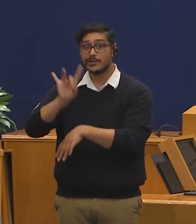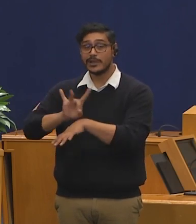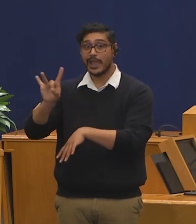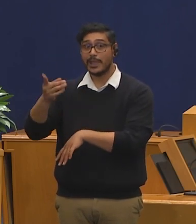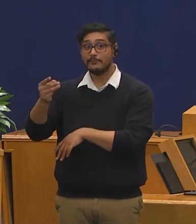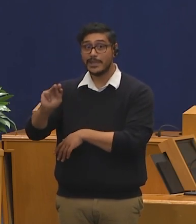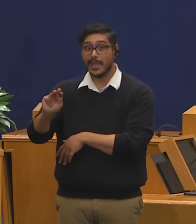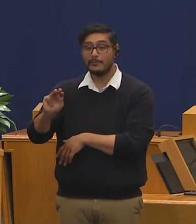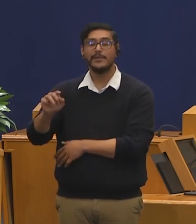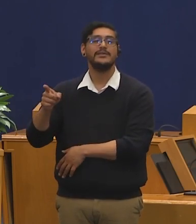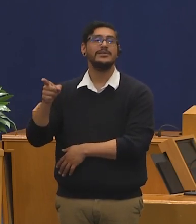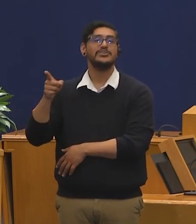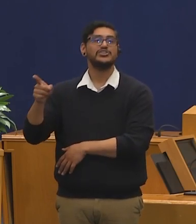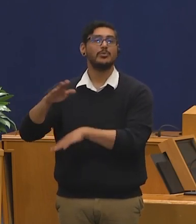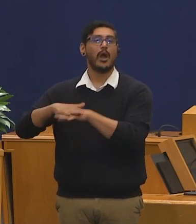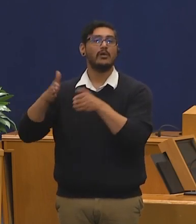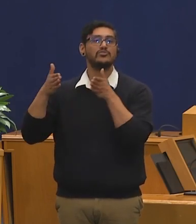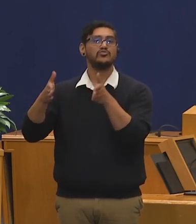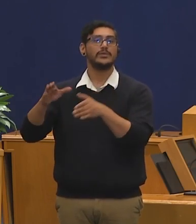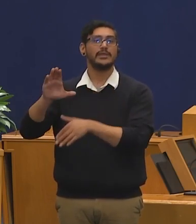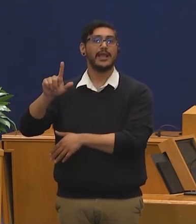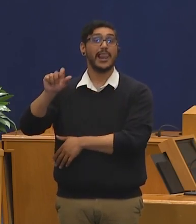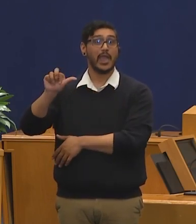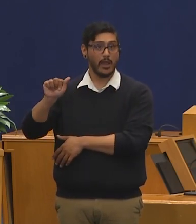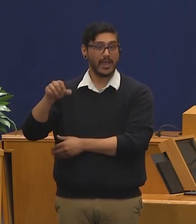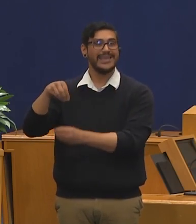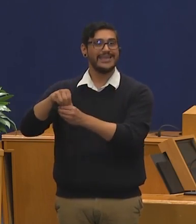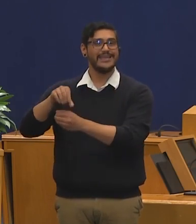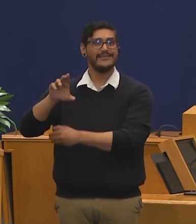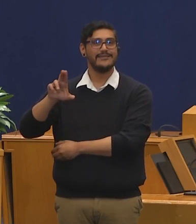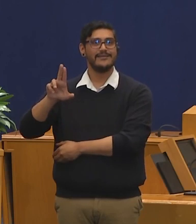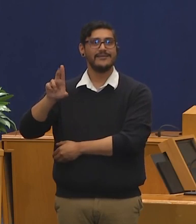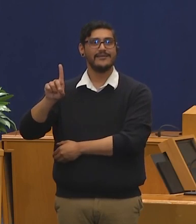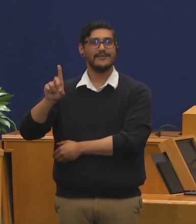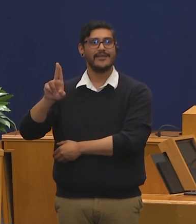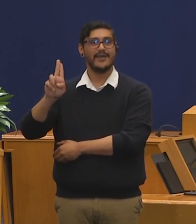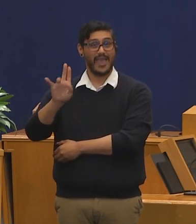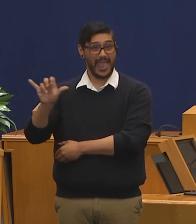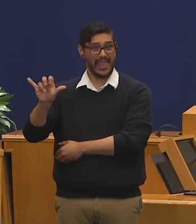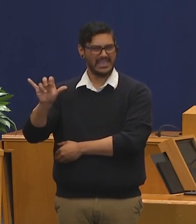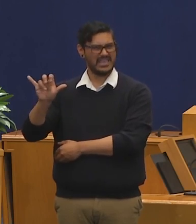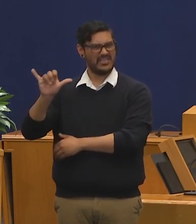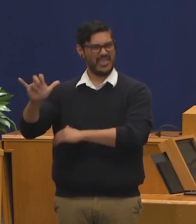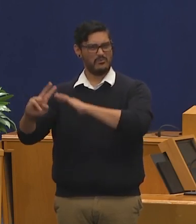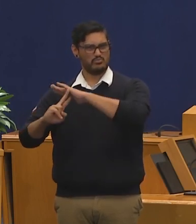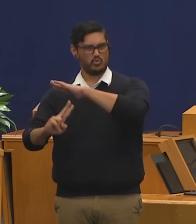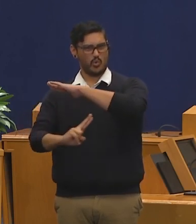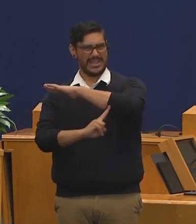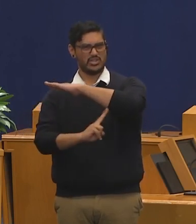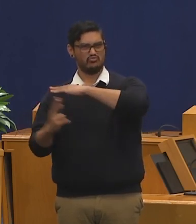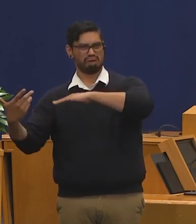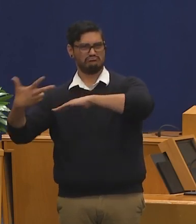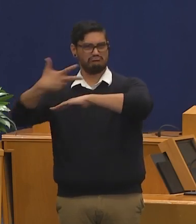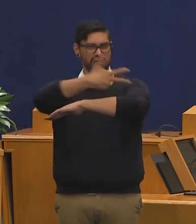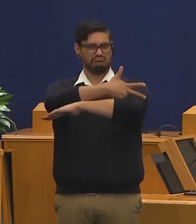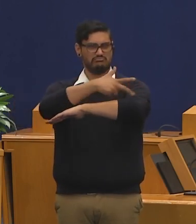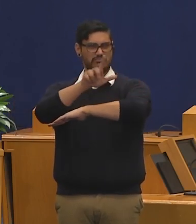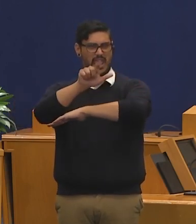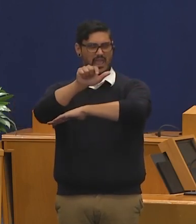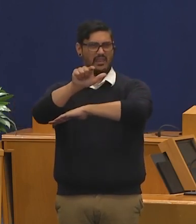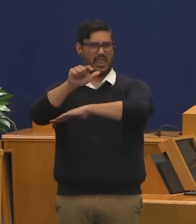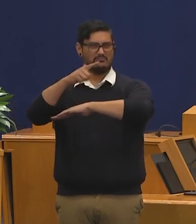encima por la calle Clara en la ciudad de Cudahy. Es una puente que cruza el río Los Ángeles. En